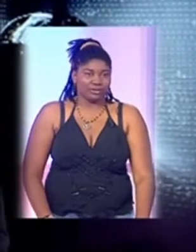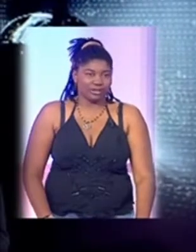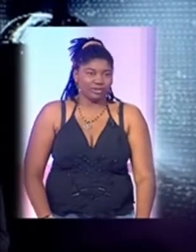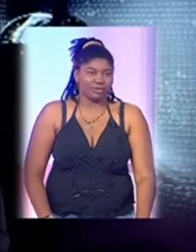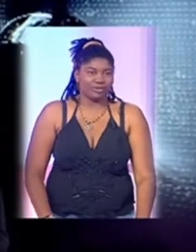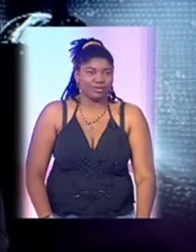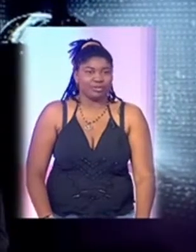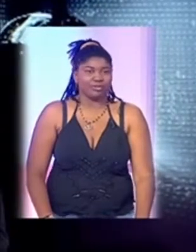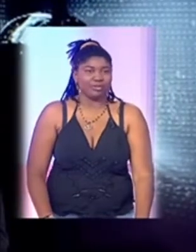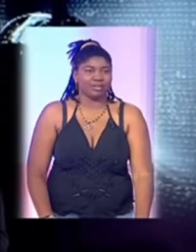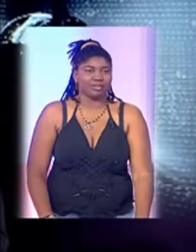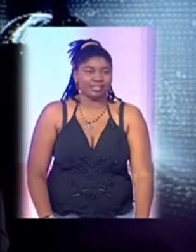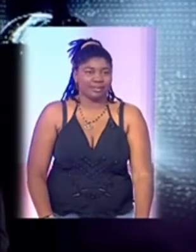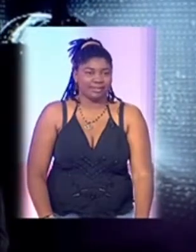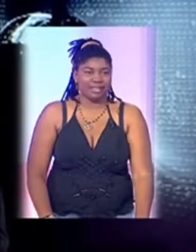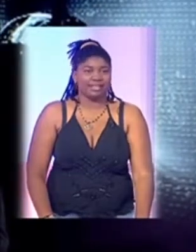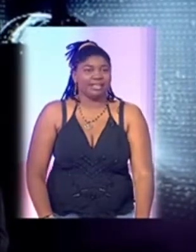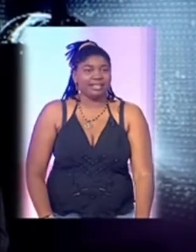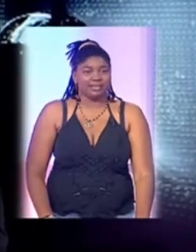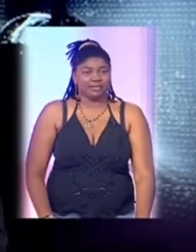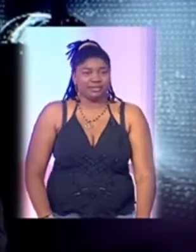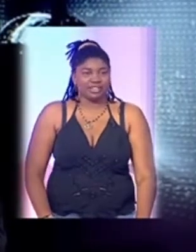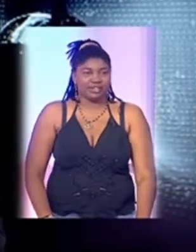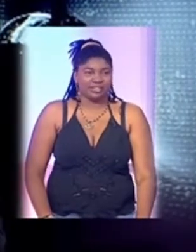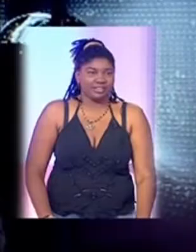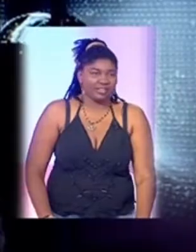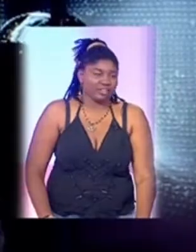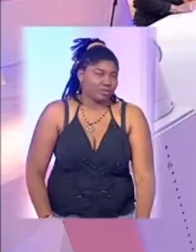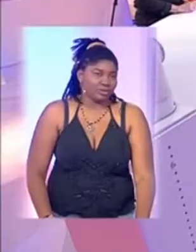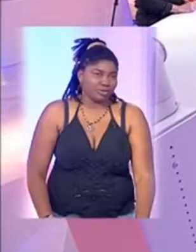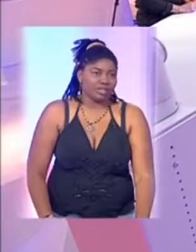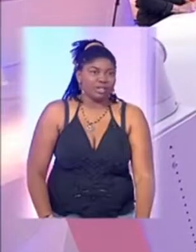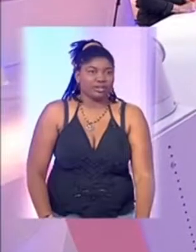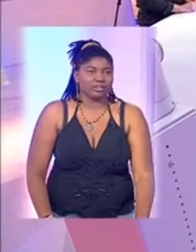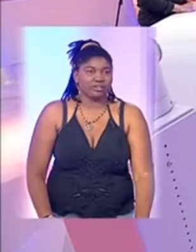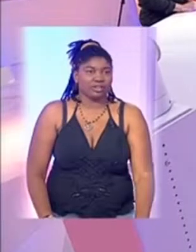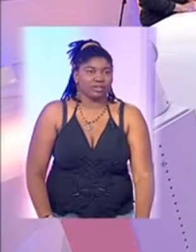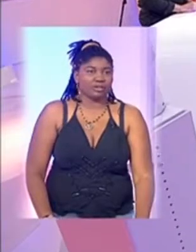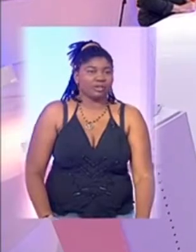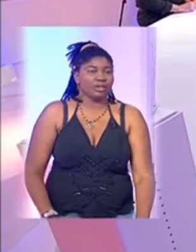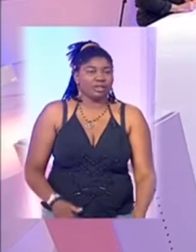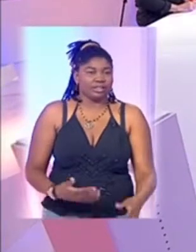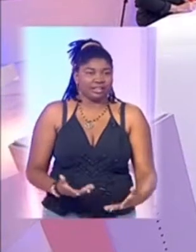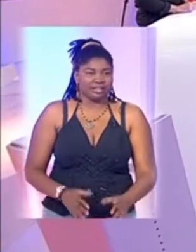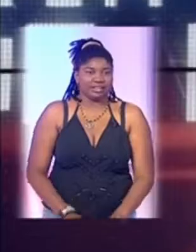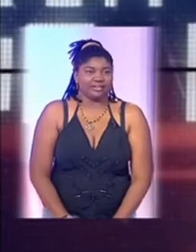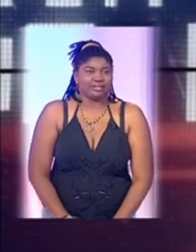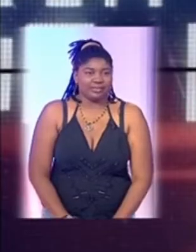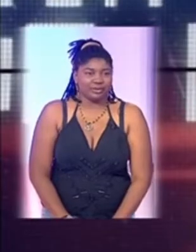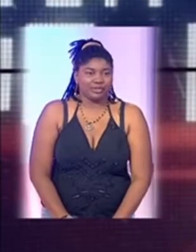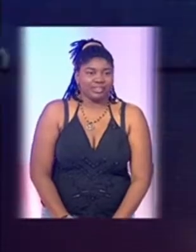de rencontrer du monde pour pouvoir s'exprimer. C'est pour ça que j'ai eu pensé à organiser